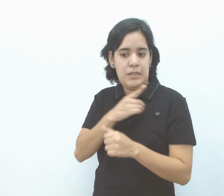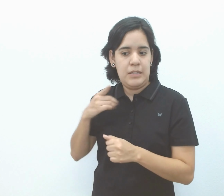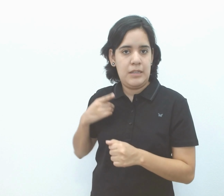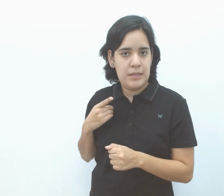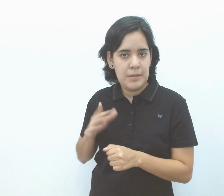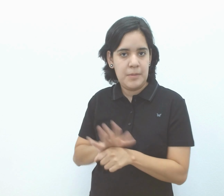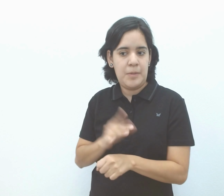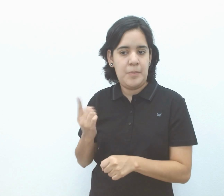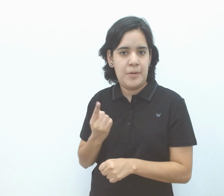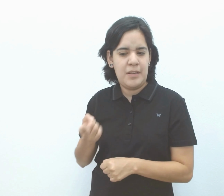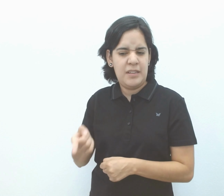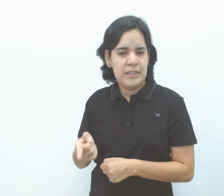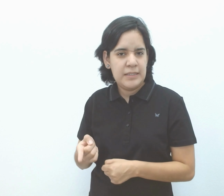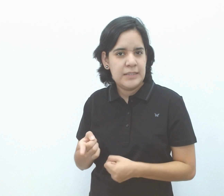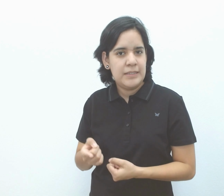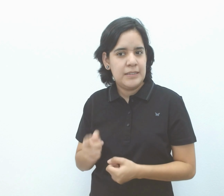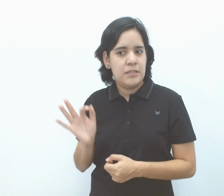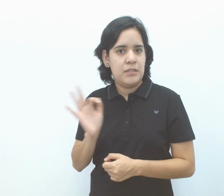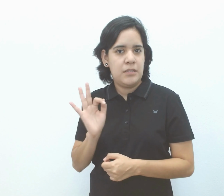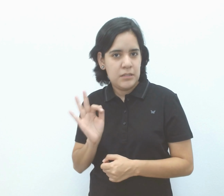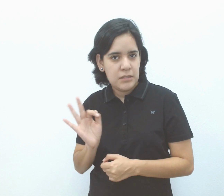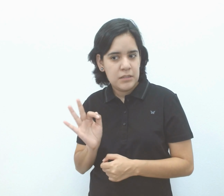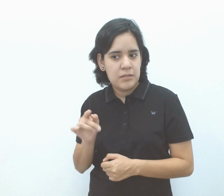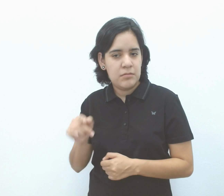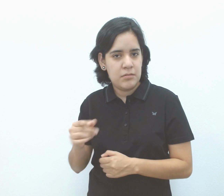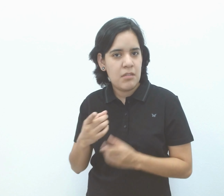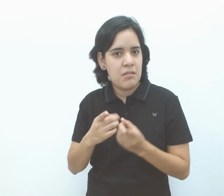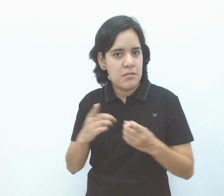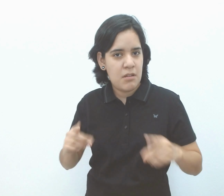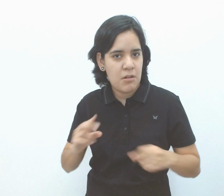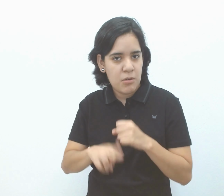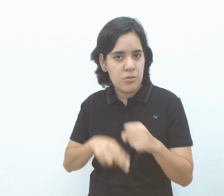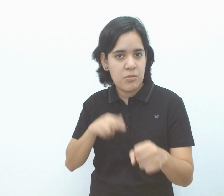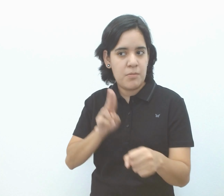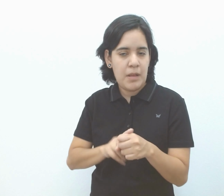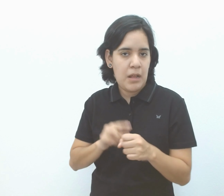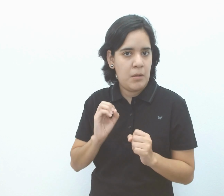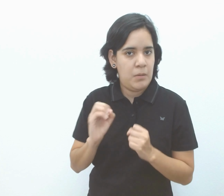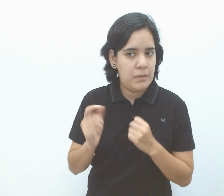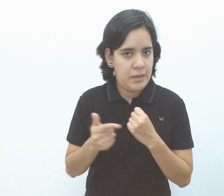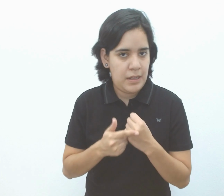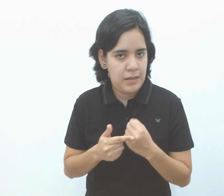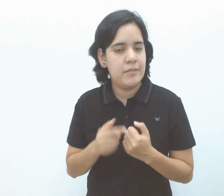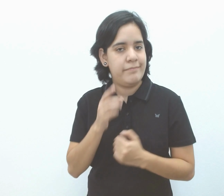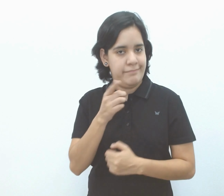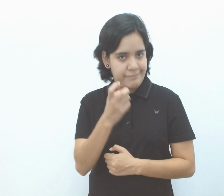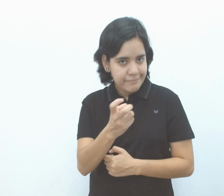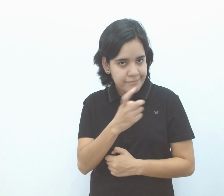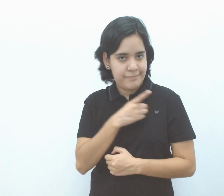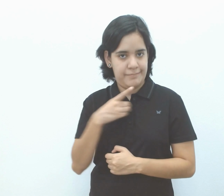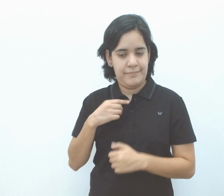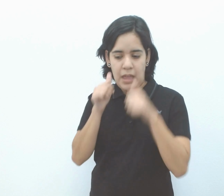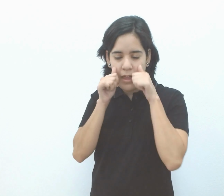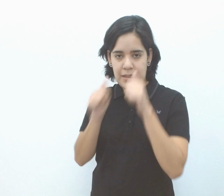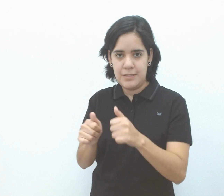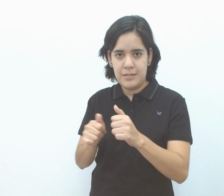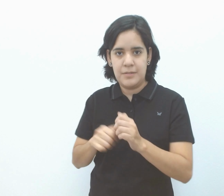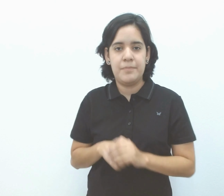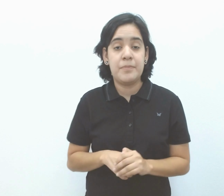tener una intención conductual, digámoslo así es un proceso de desarrollo que van teniendo los niños, ¿no? Algo que justamente disfruto